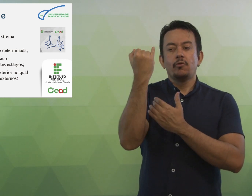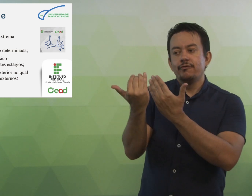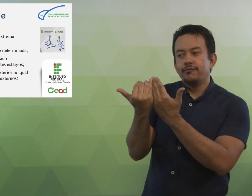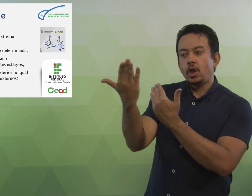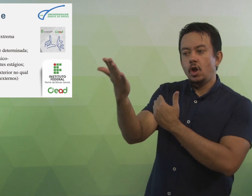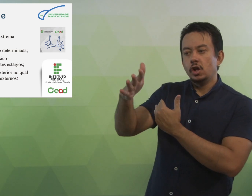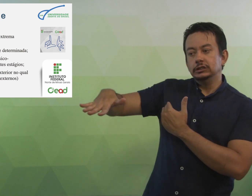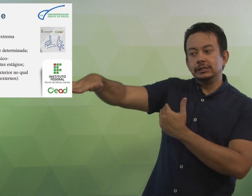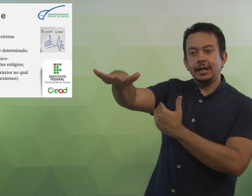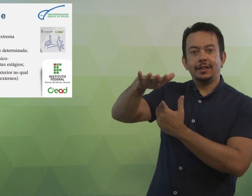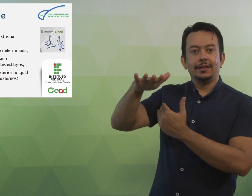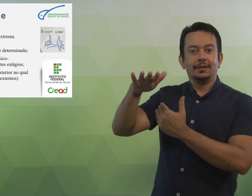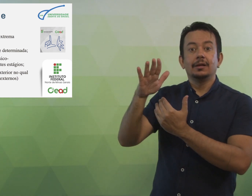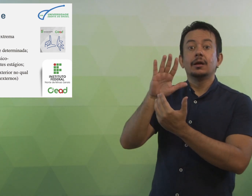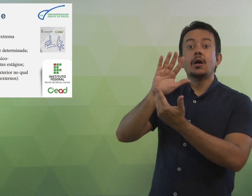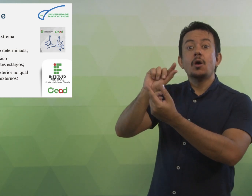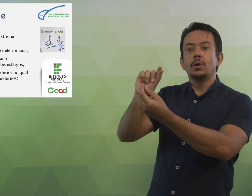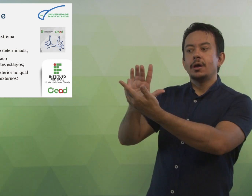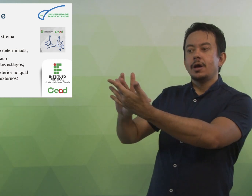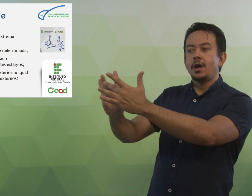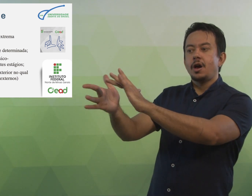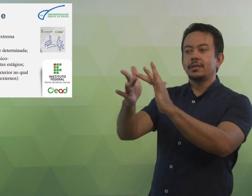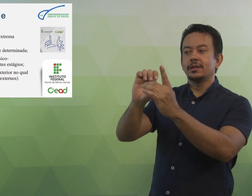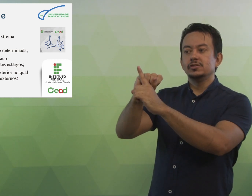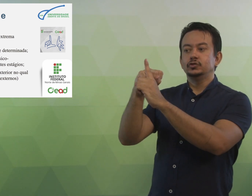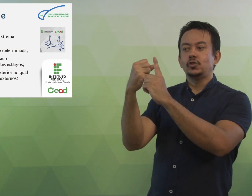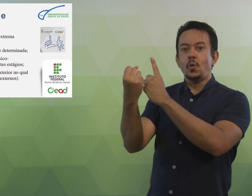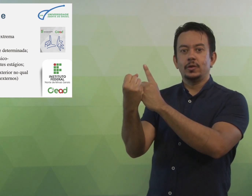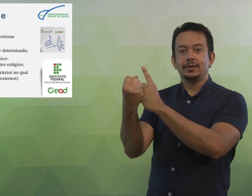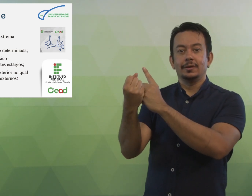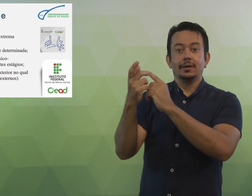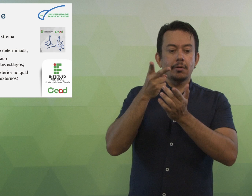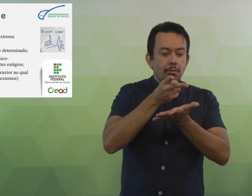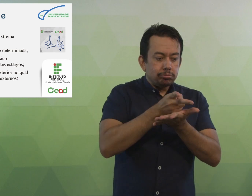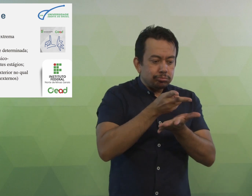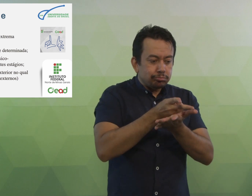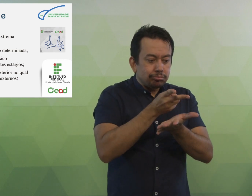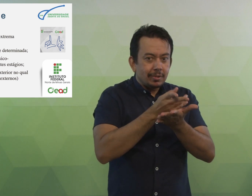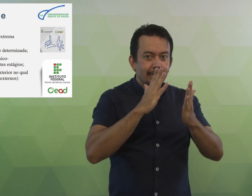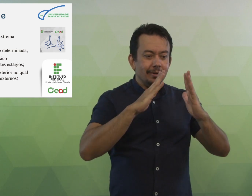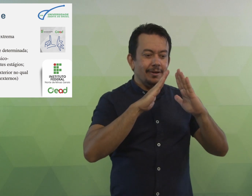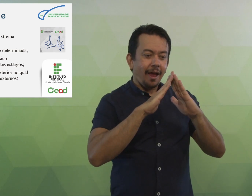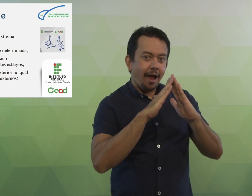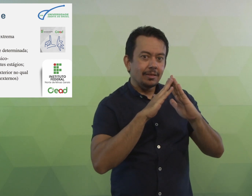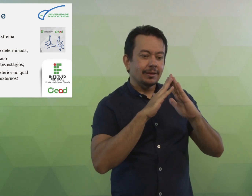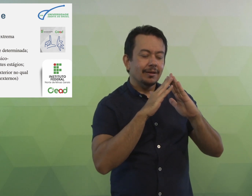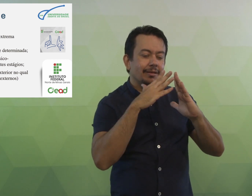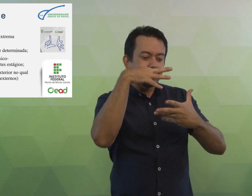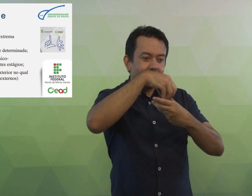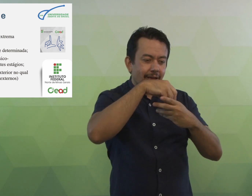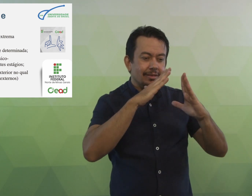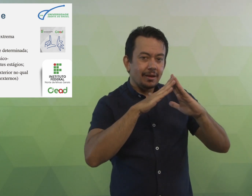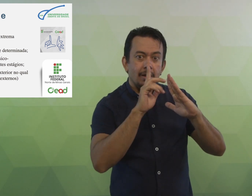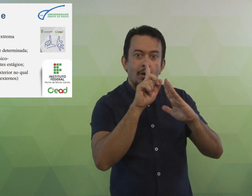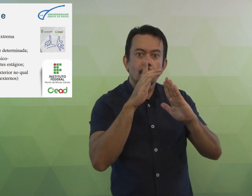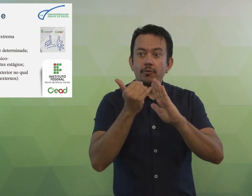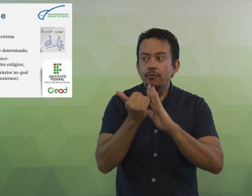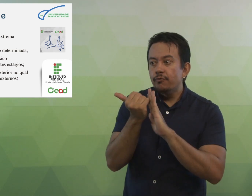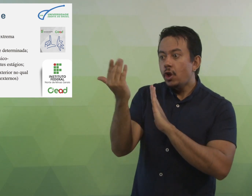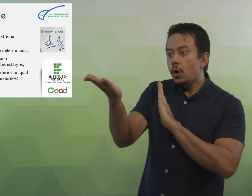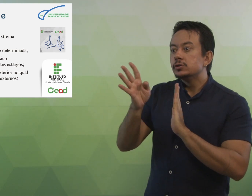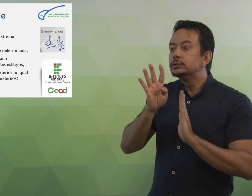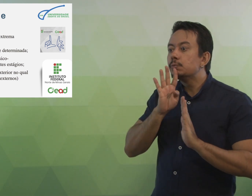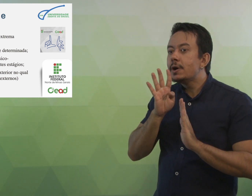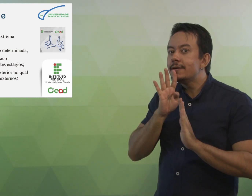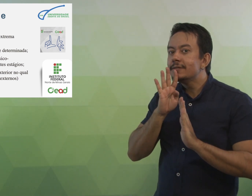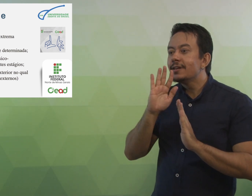Então, o que seriam esses fatores? É o meio exterior, é o meio externo, é a sociedade com que essa criança